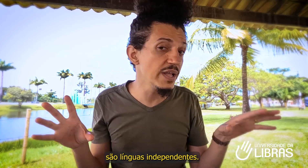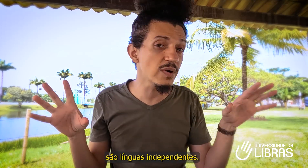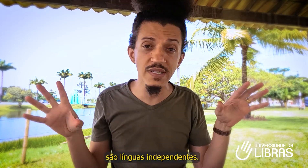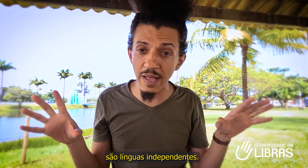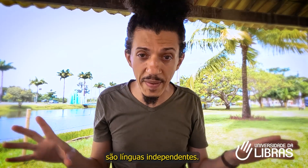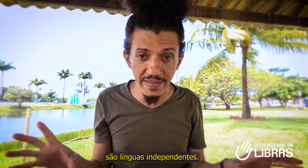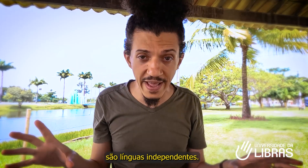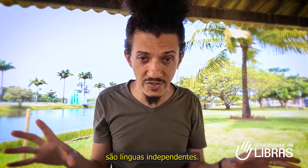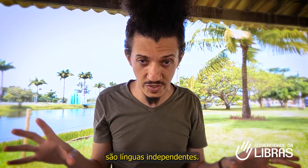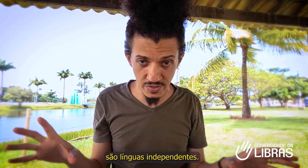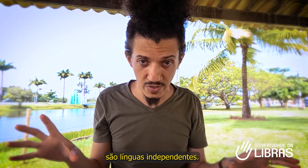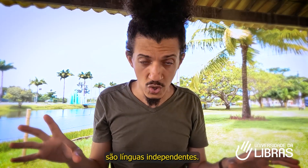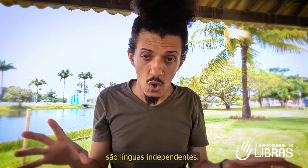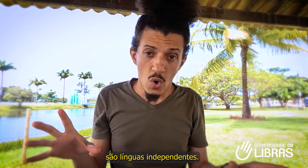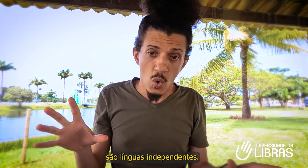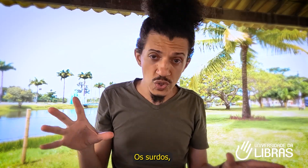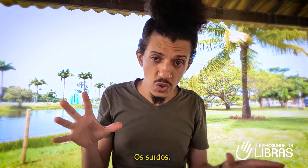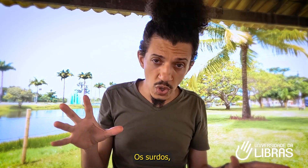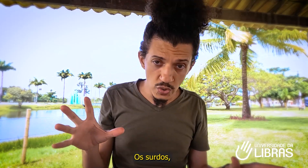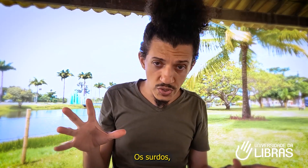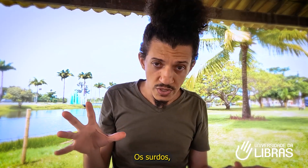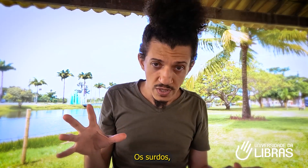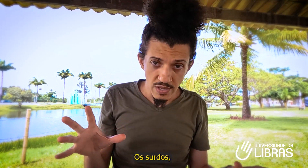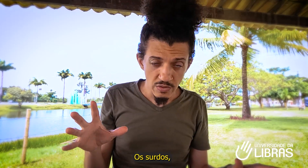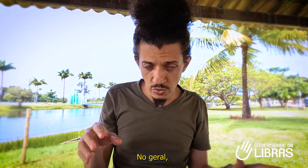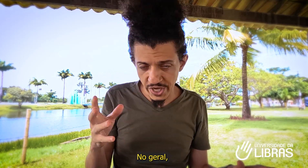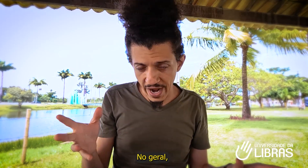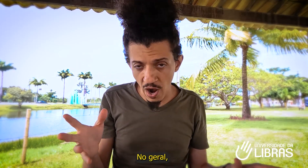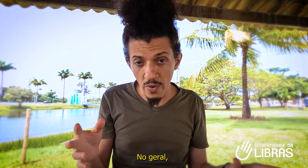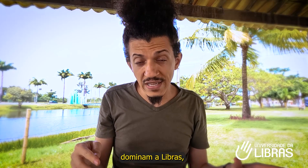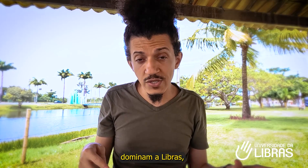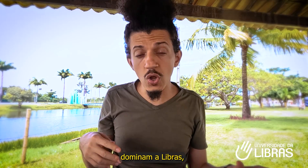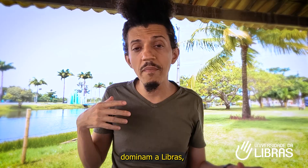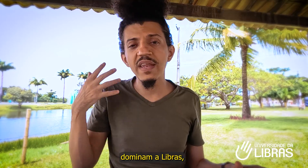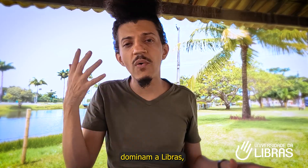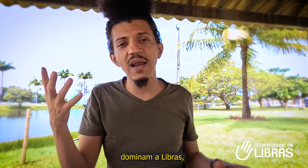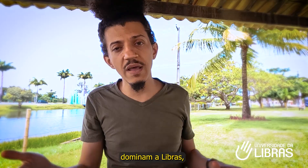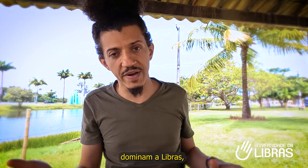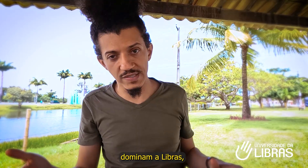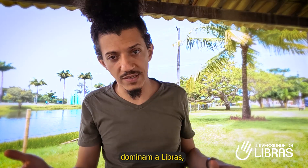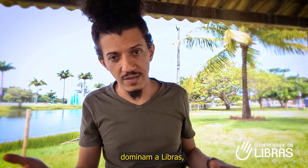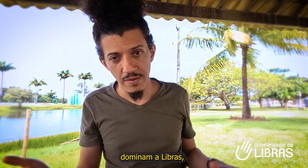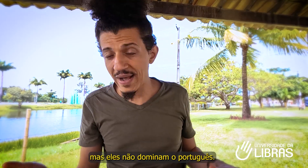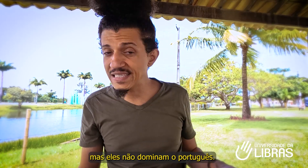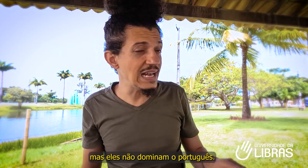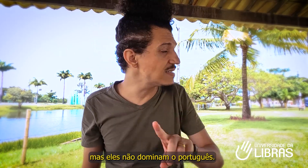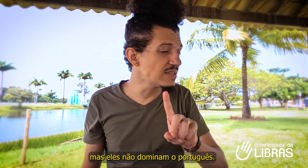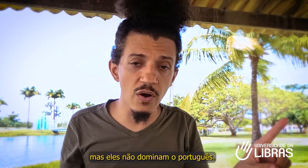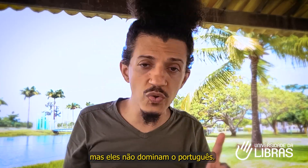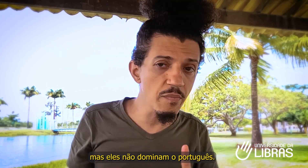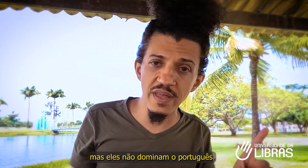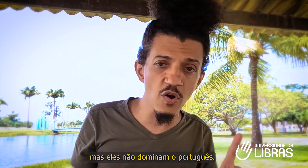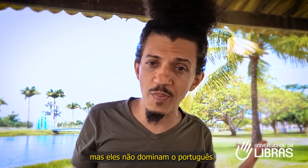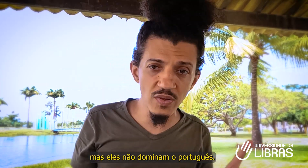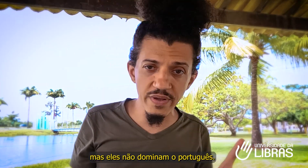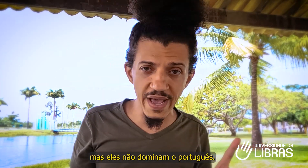línguas independentes. Os surdos, no geral, eles dominam a Libras, mas eles não dominam o